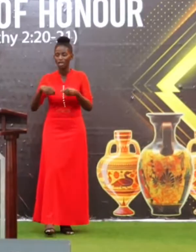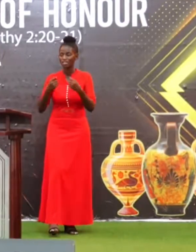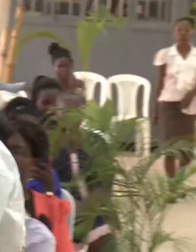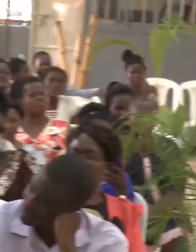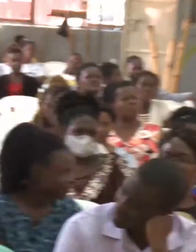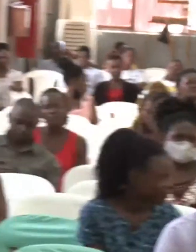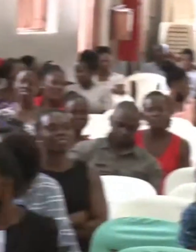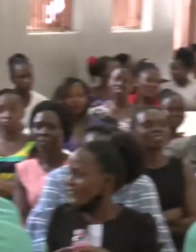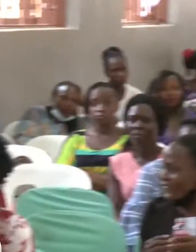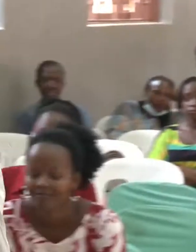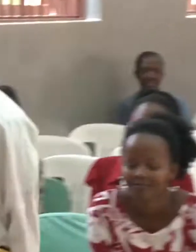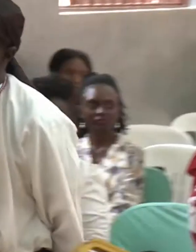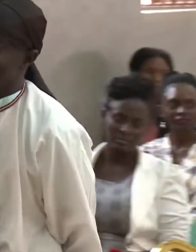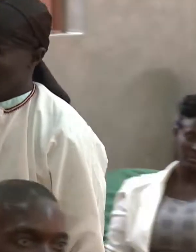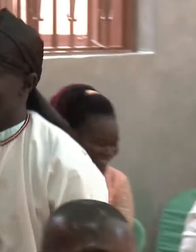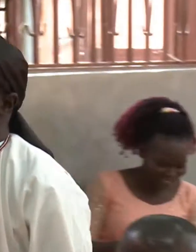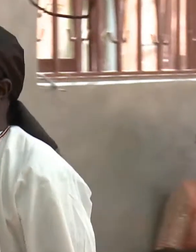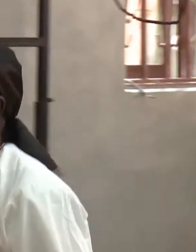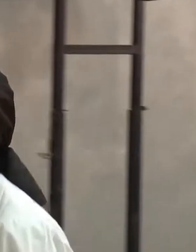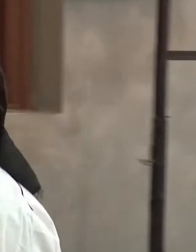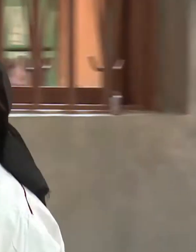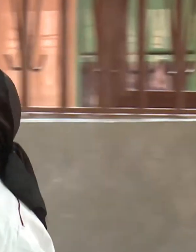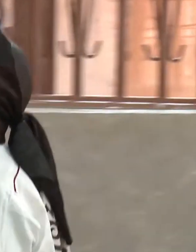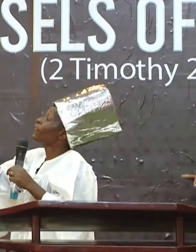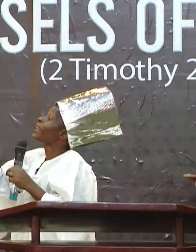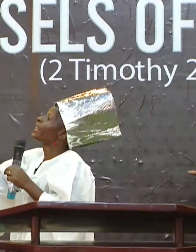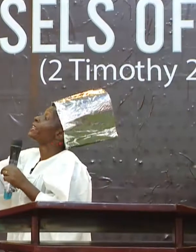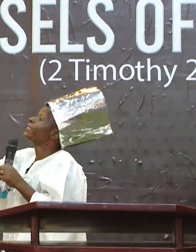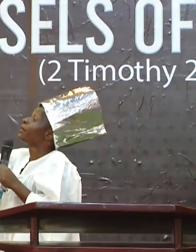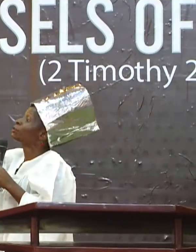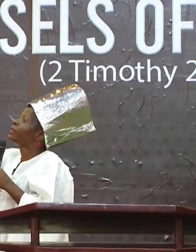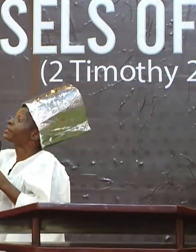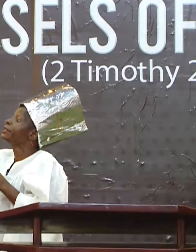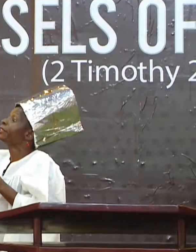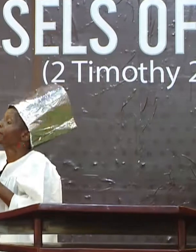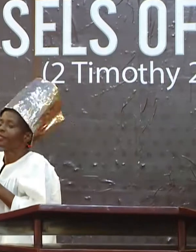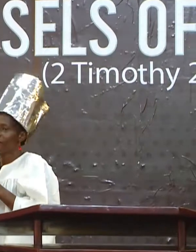mundabgwasinga nomulembe gwa digito kati mulina kuyigira kunze